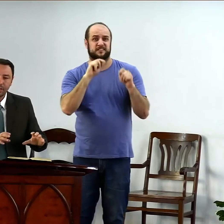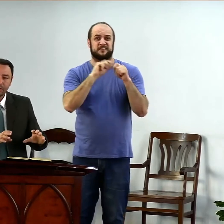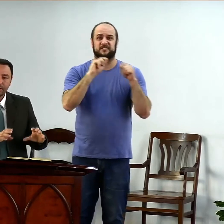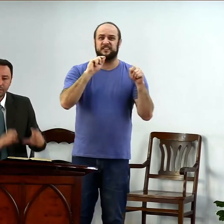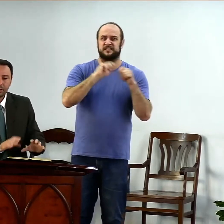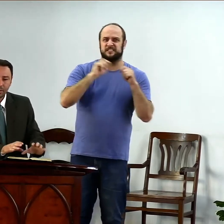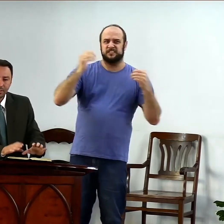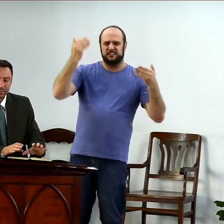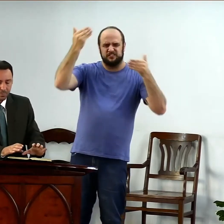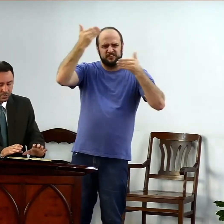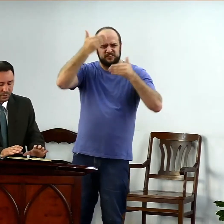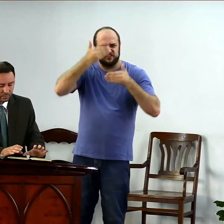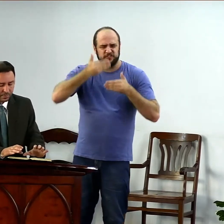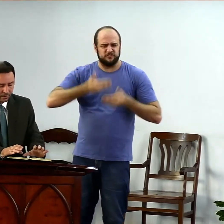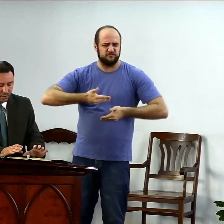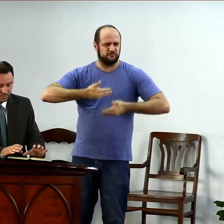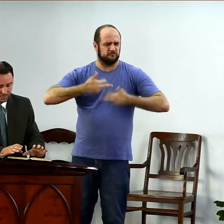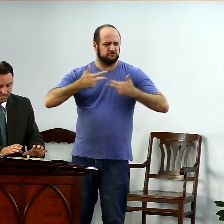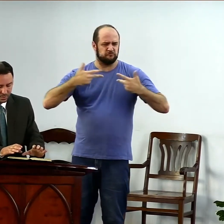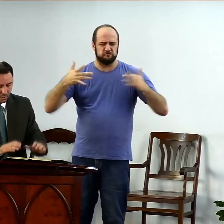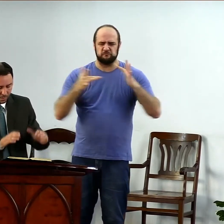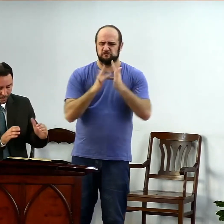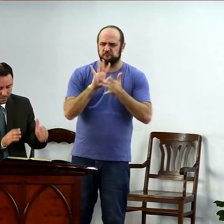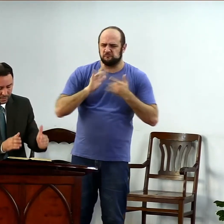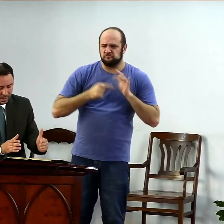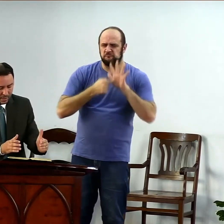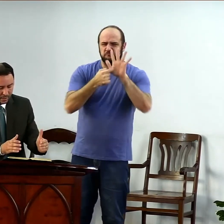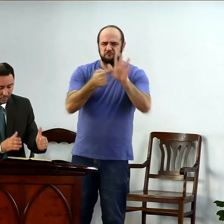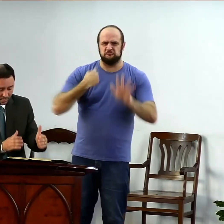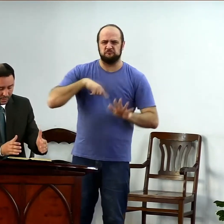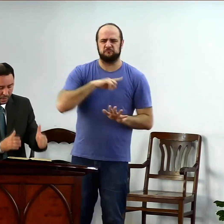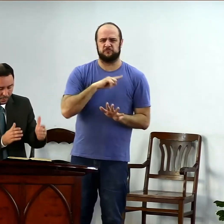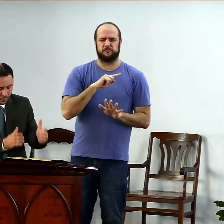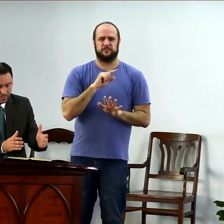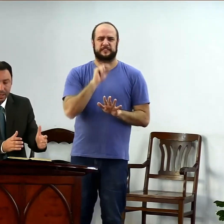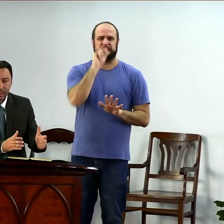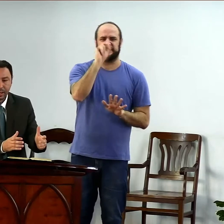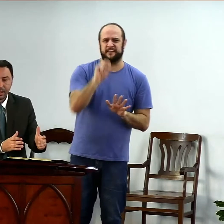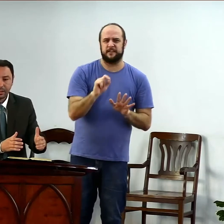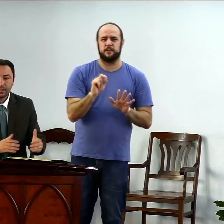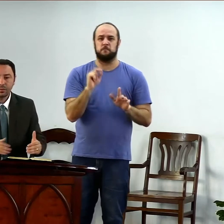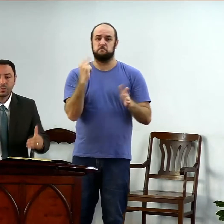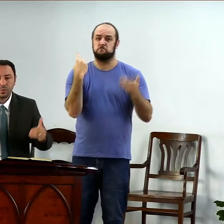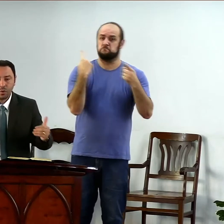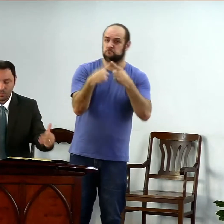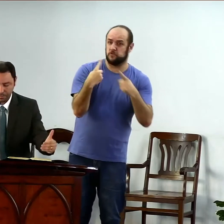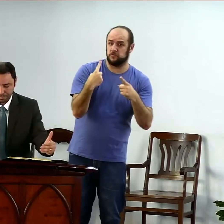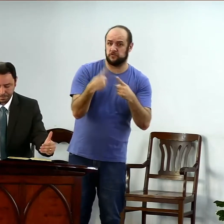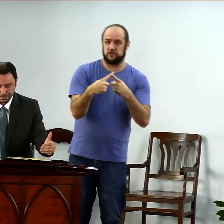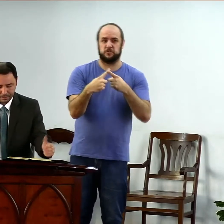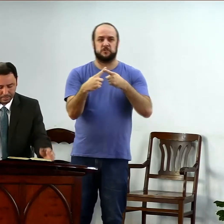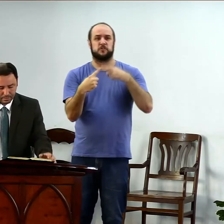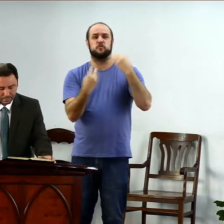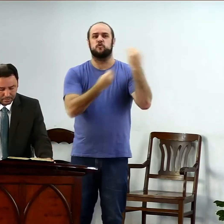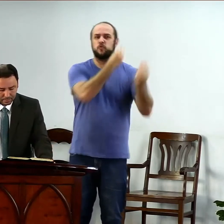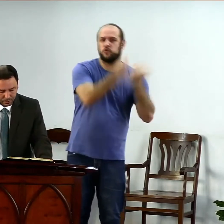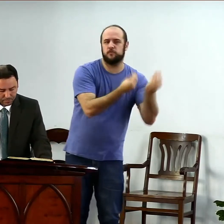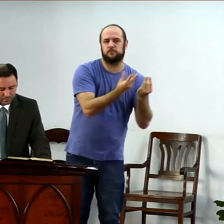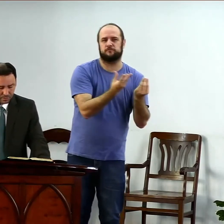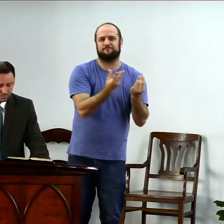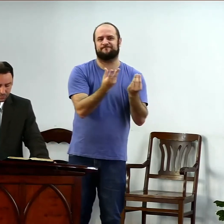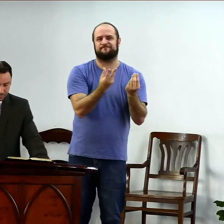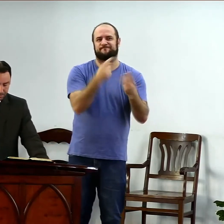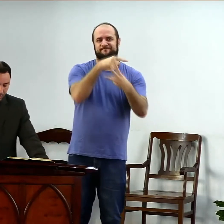diante daquilo que Ele está mostrando para nós. O porquê, o que, o porquê e o como. E